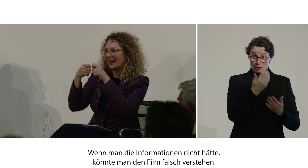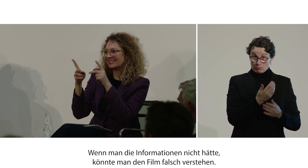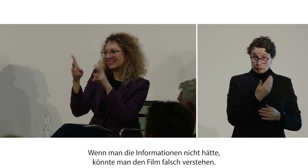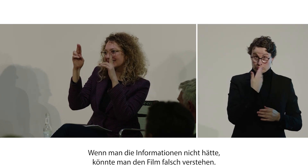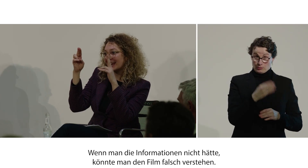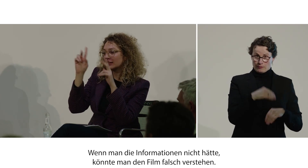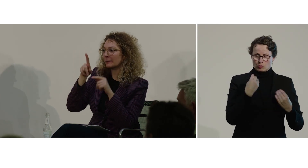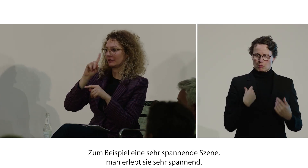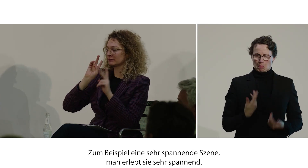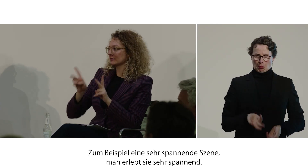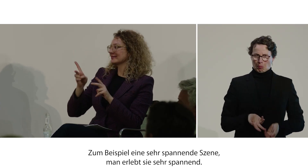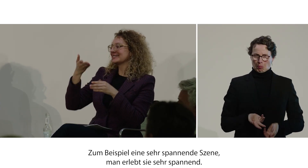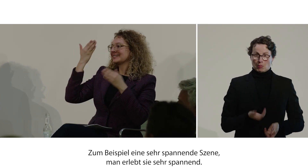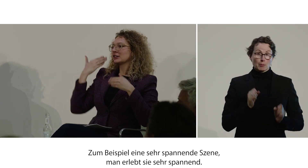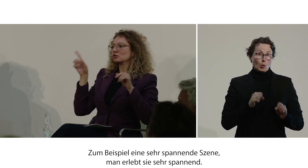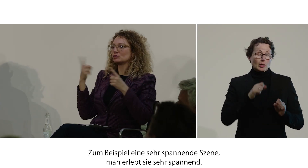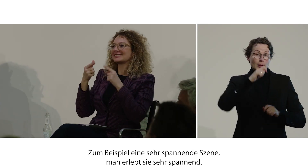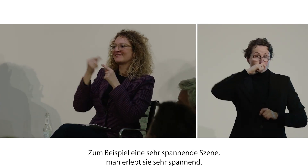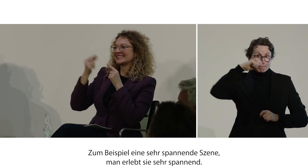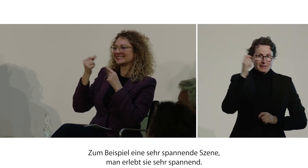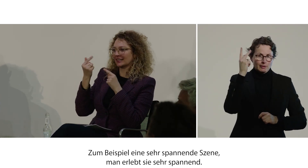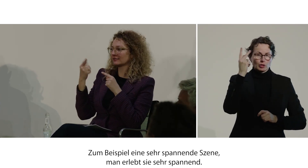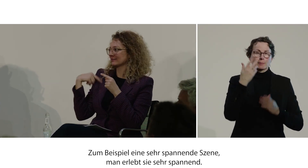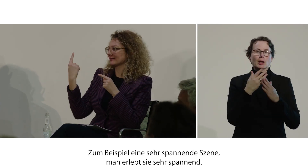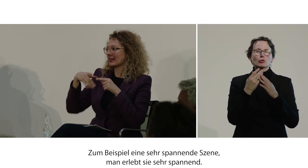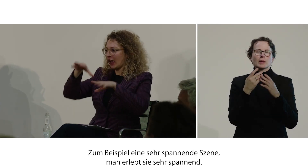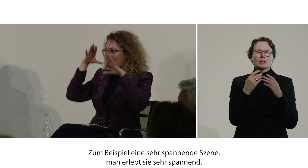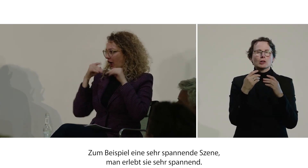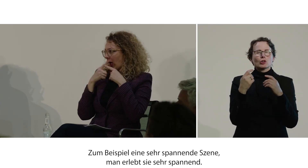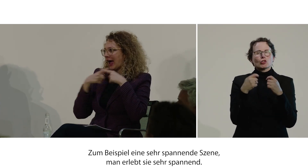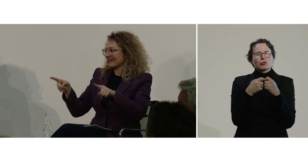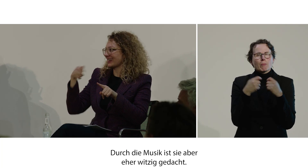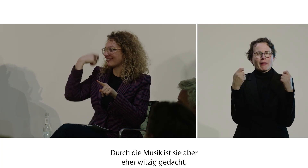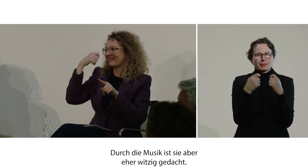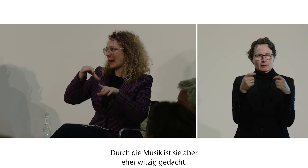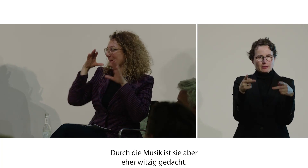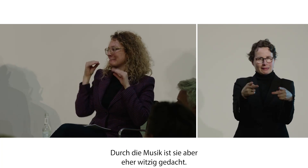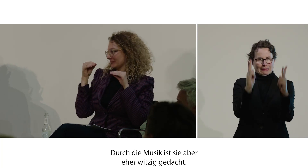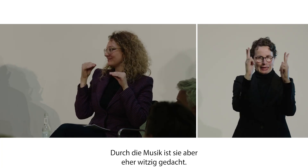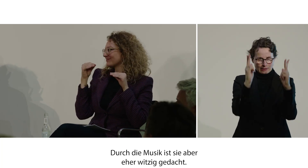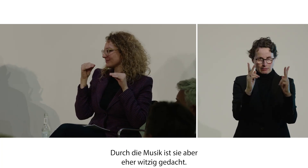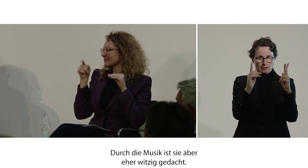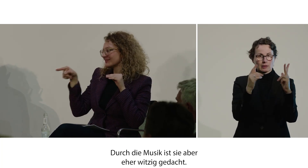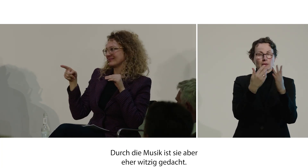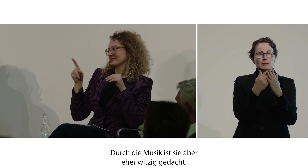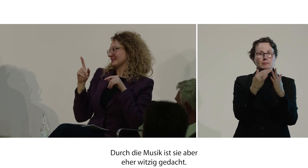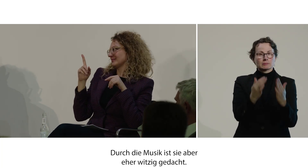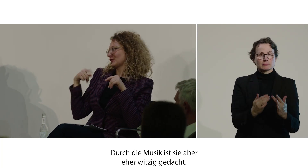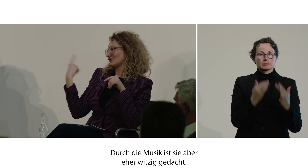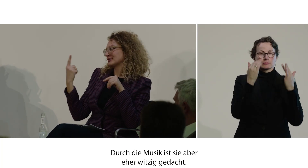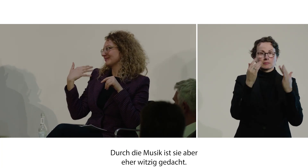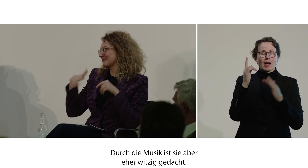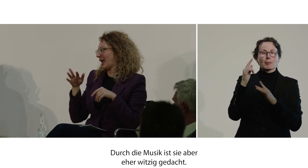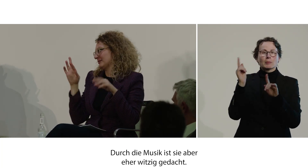könnte man den Film falsch verstehen. Man hat zum Beispiel eine sehr spannende Szene. Man erlebt sie sehr spannend. Durch die Musik zum Beispiel ist sie aber eigentlich eher